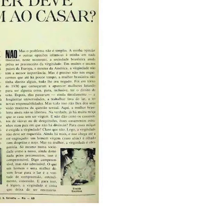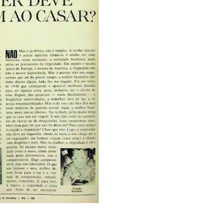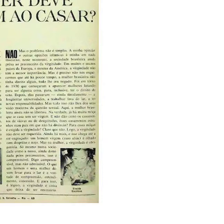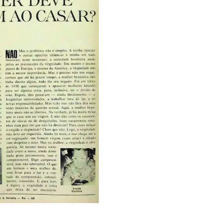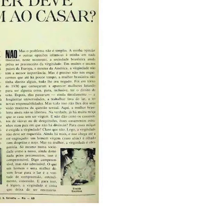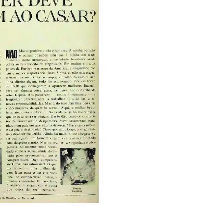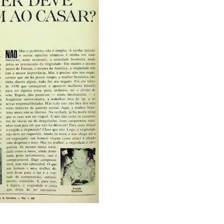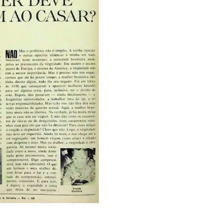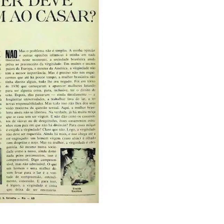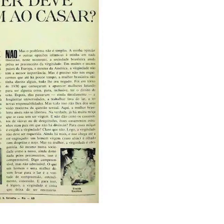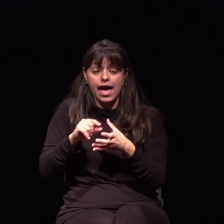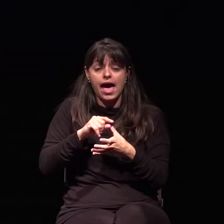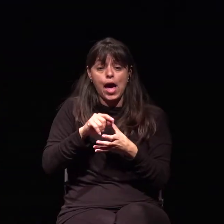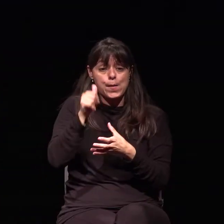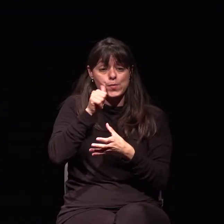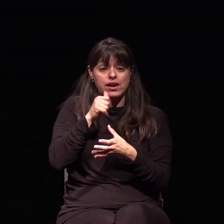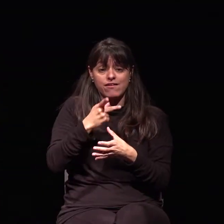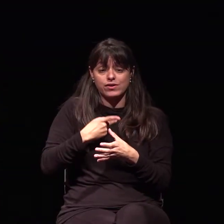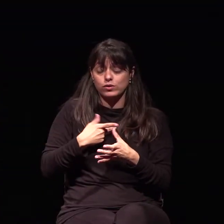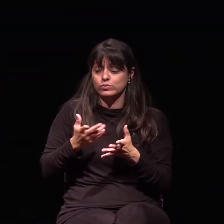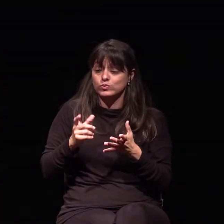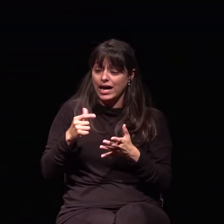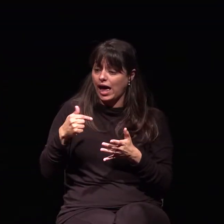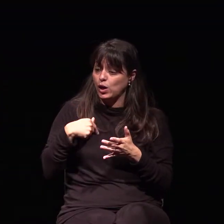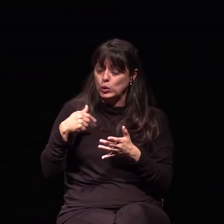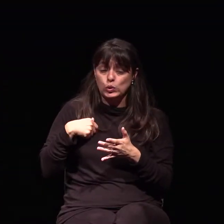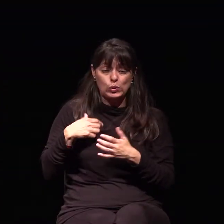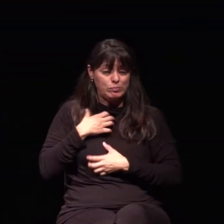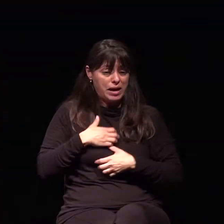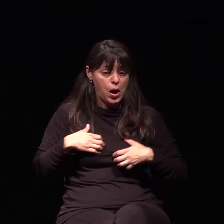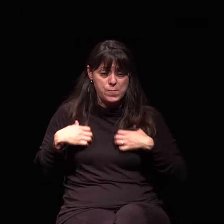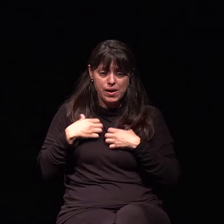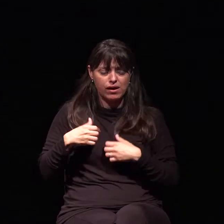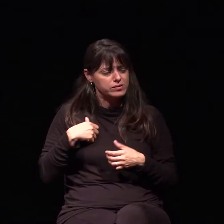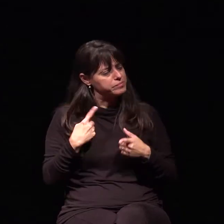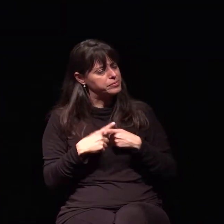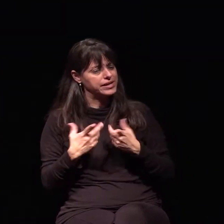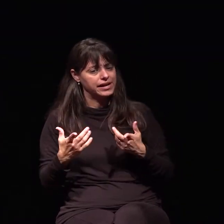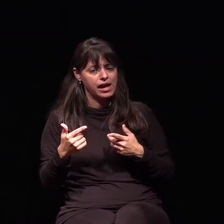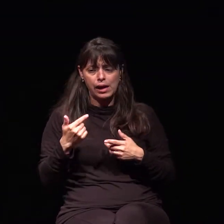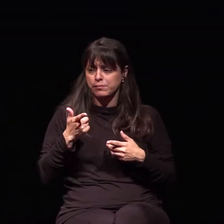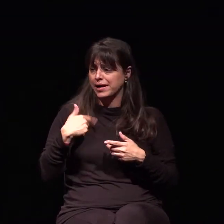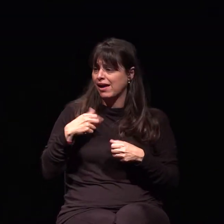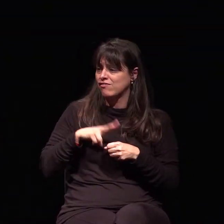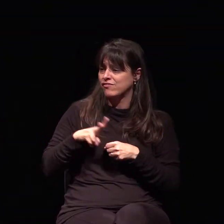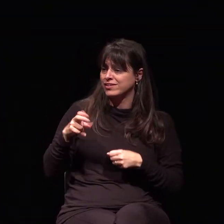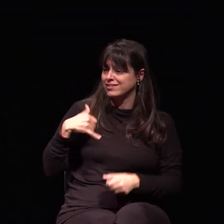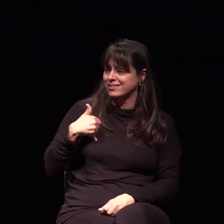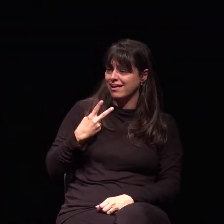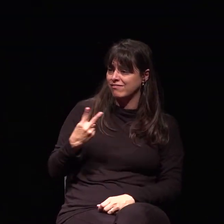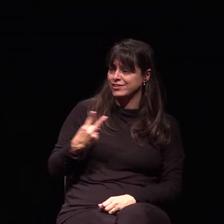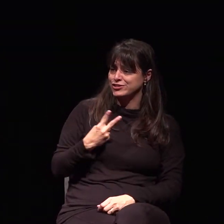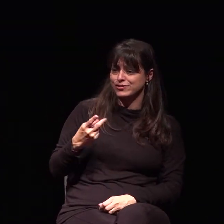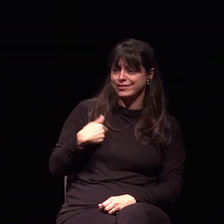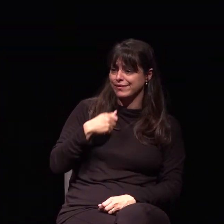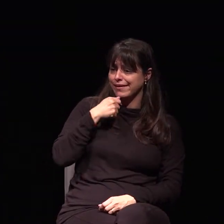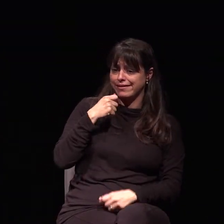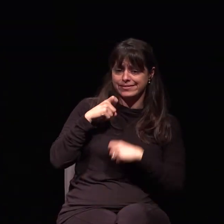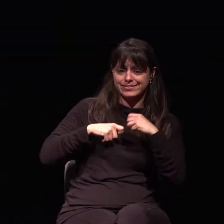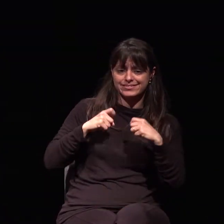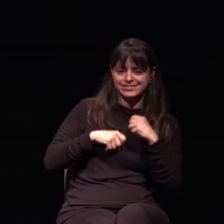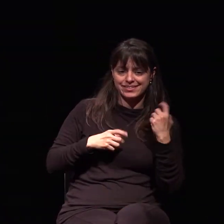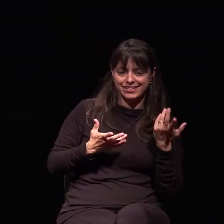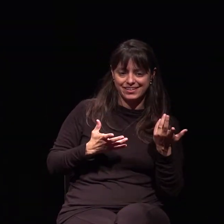falou, menina, eu estou mal, muito mal. Mas você está mal por quê? Porque eu sou virgem, eu estou com 22 anos e sou virgem, gente. Quer